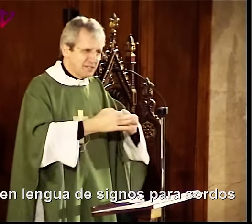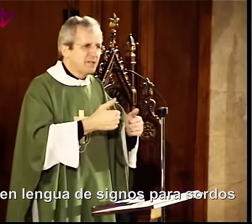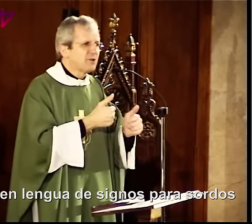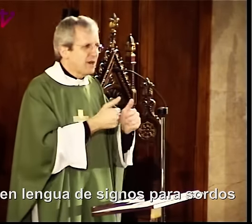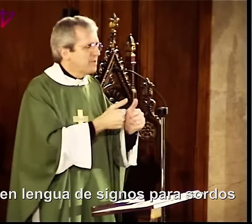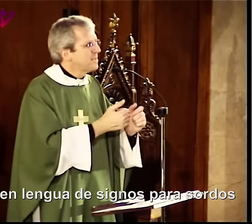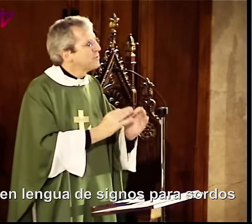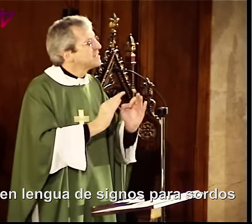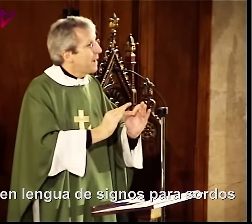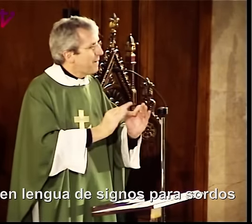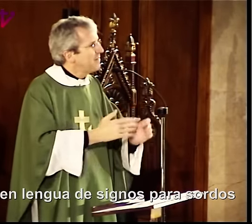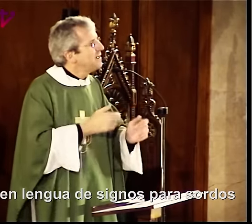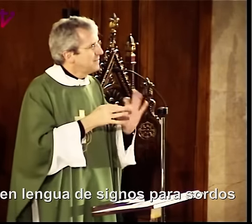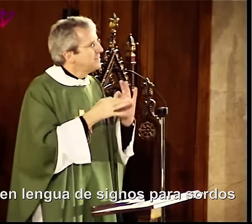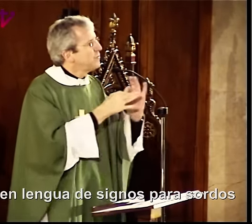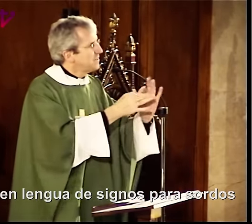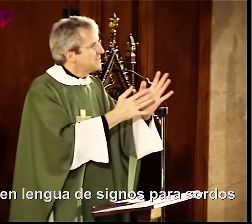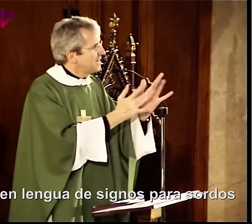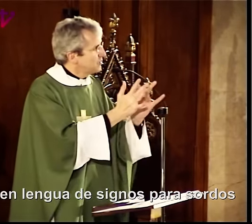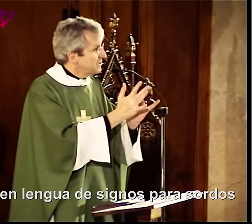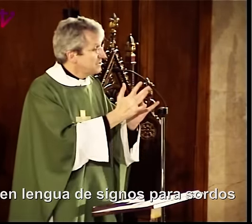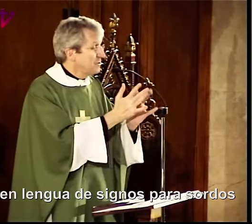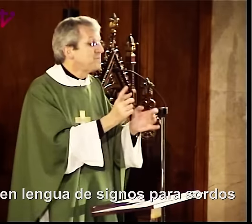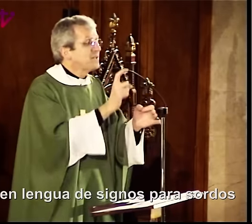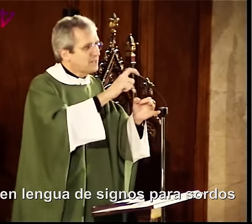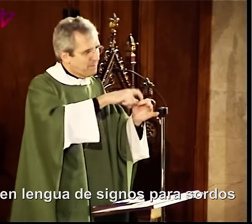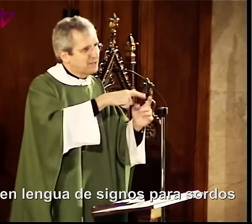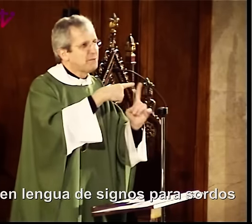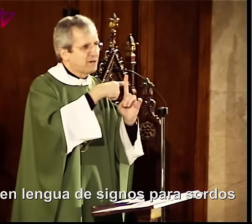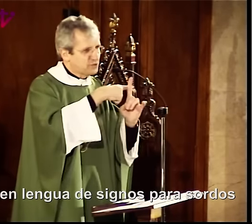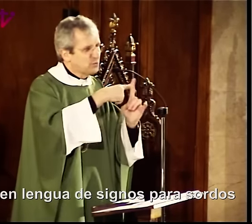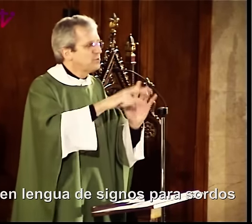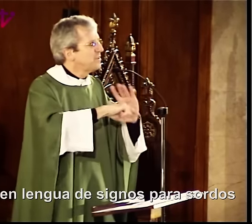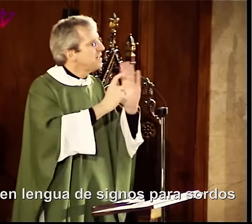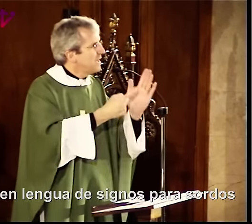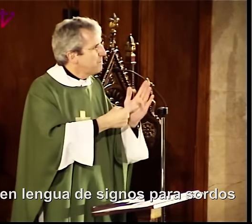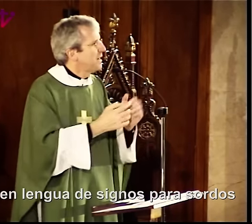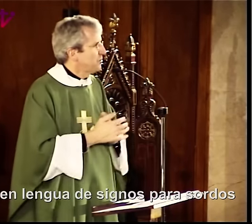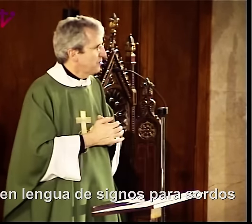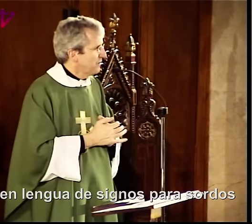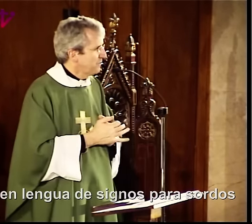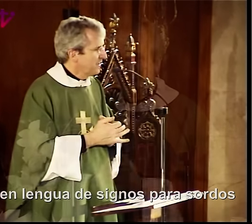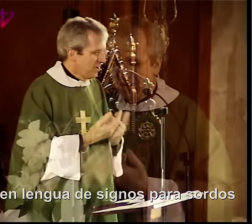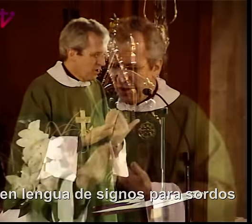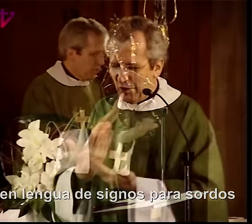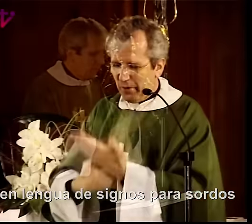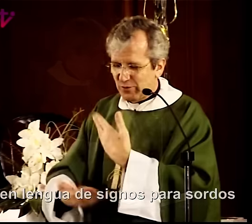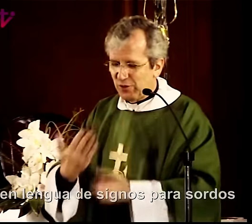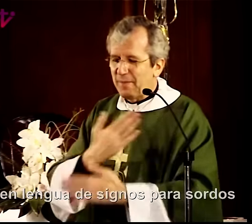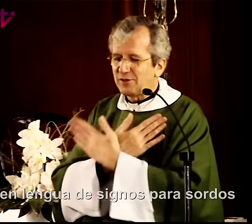siendo realmente pues, capaz de unirse a Jesucristo y de participar de su cruz en plenitud. Lo ponemos todo en manos de